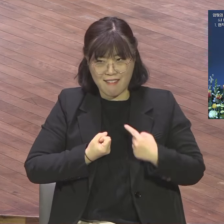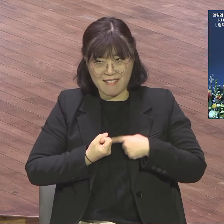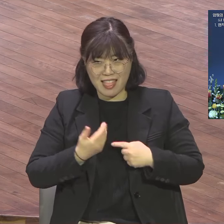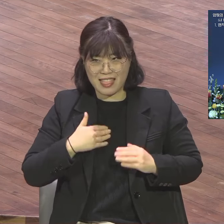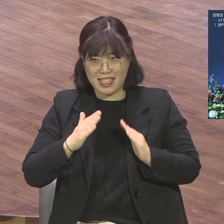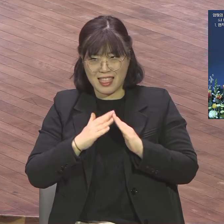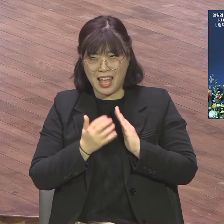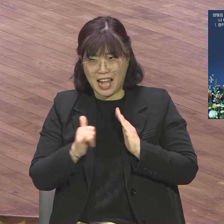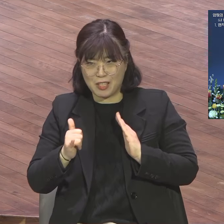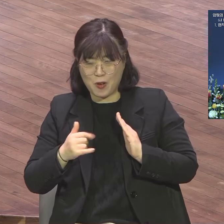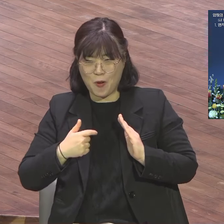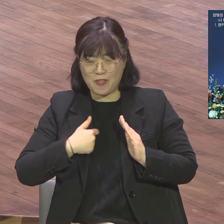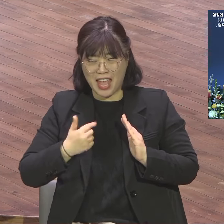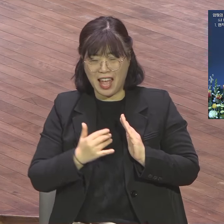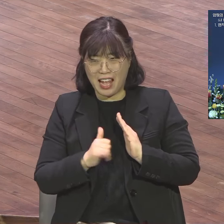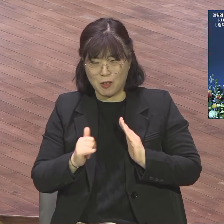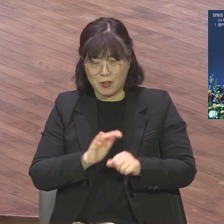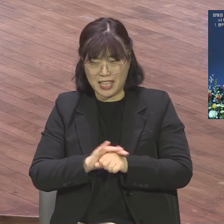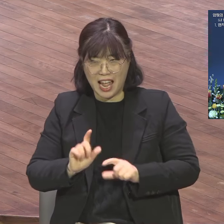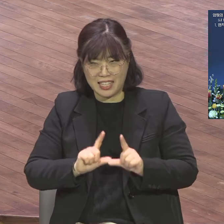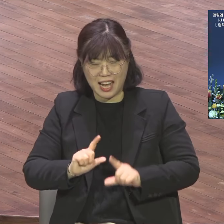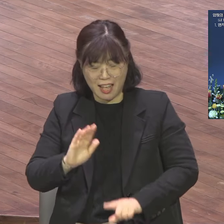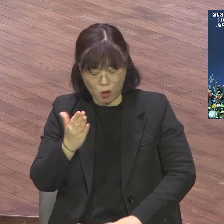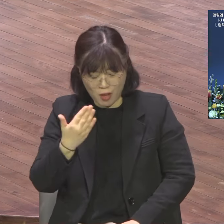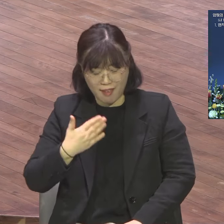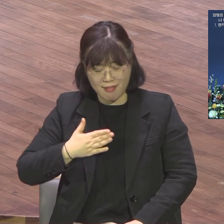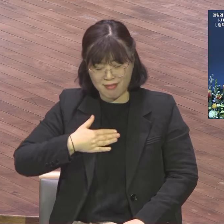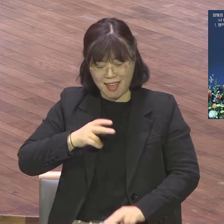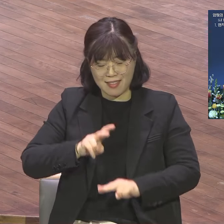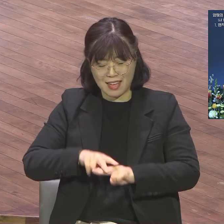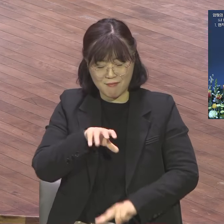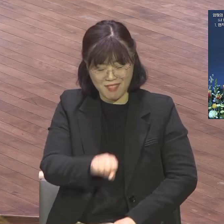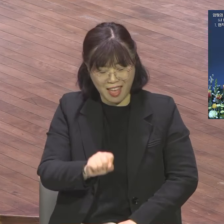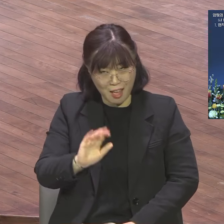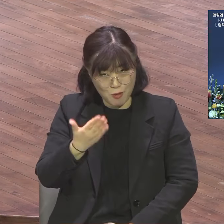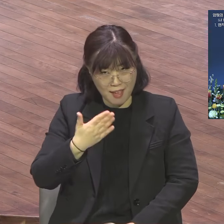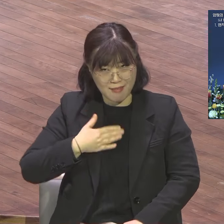가족 내 거. 이거 왜 관심 하나도 없습니다. 내 거.